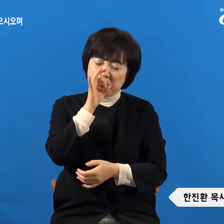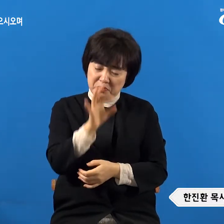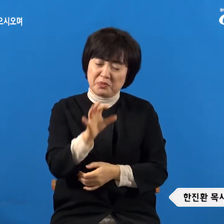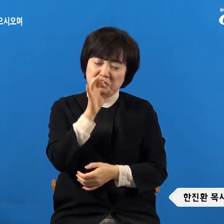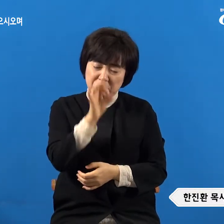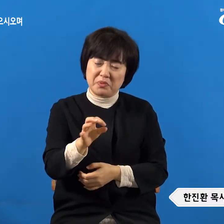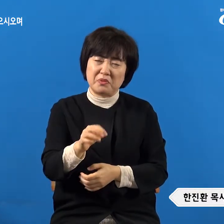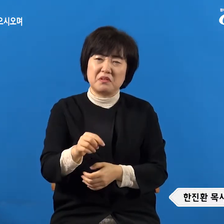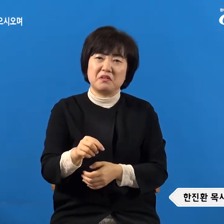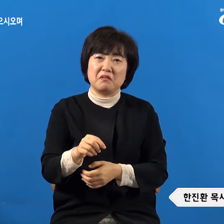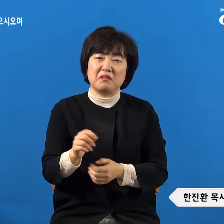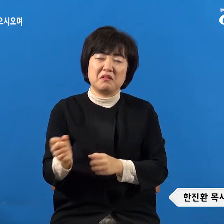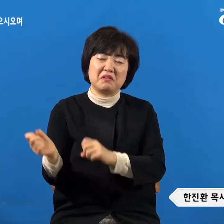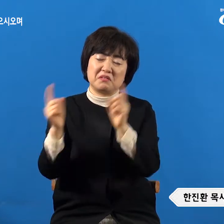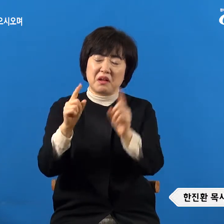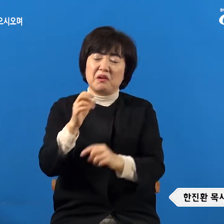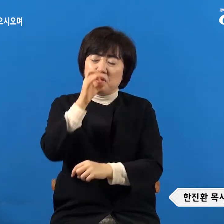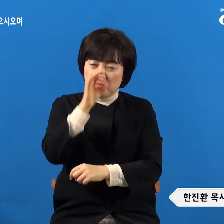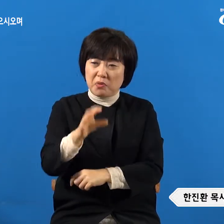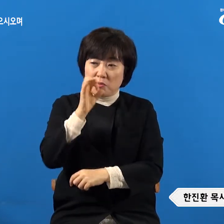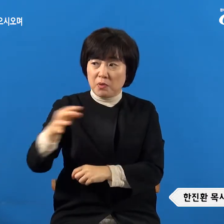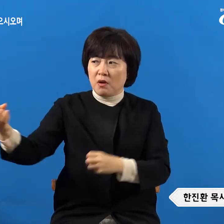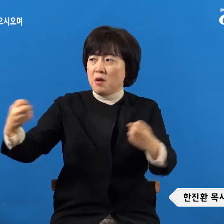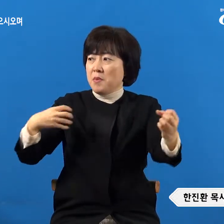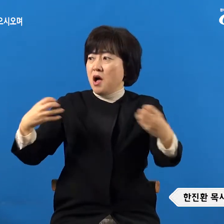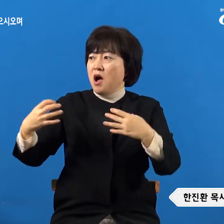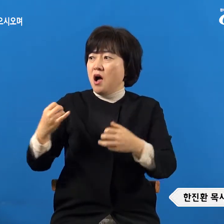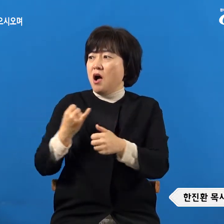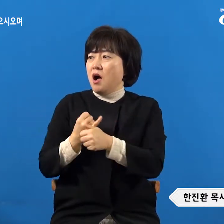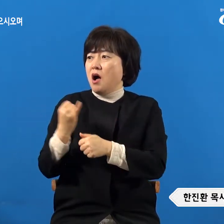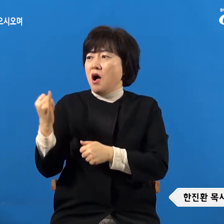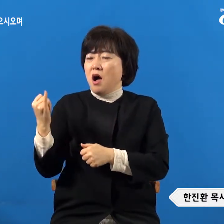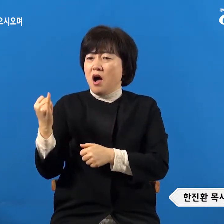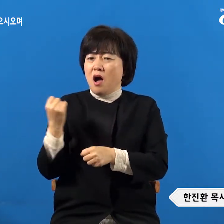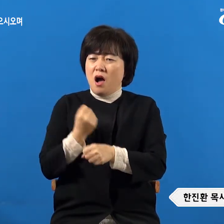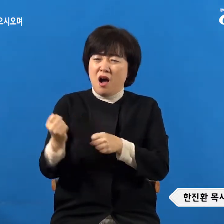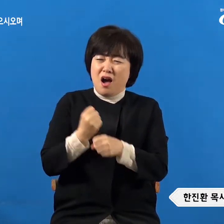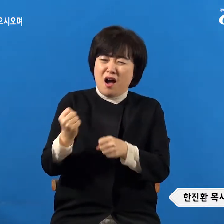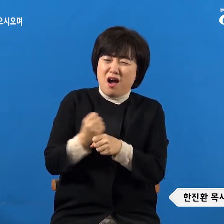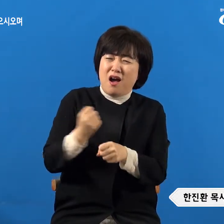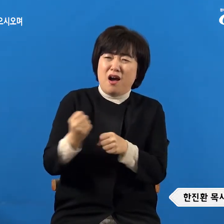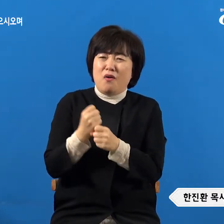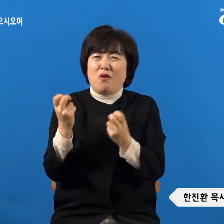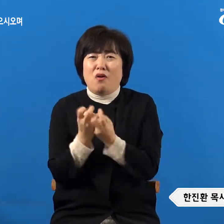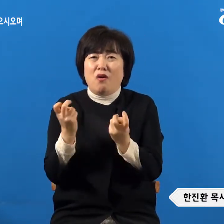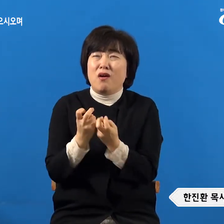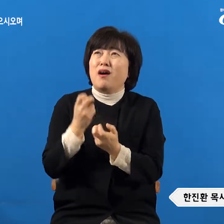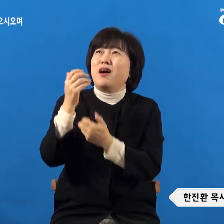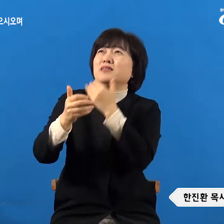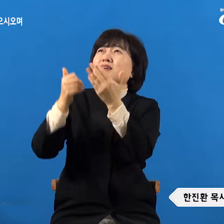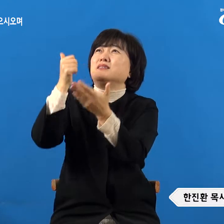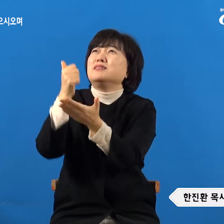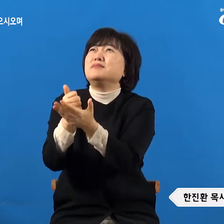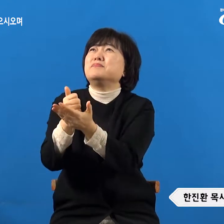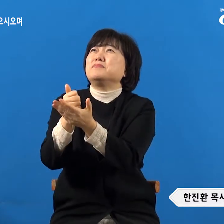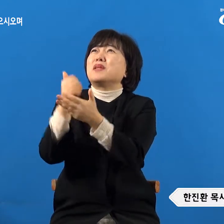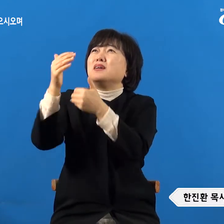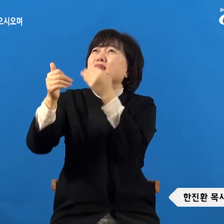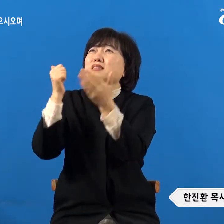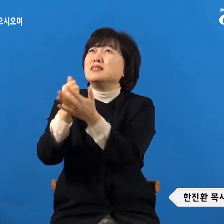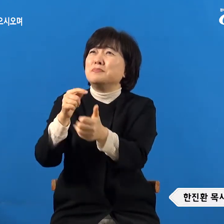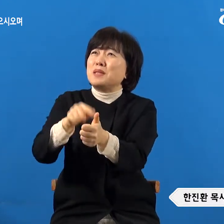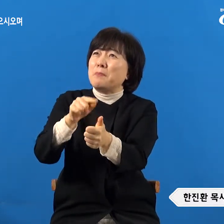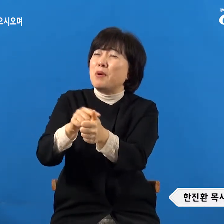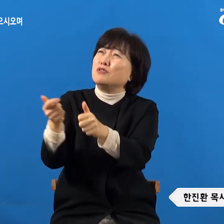너무나 청천벽력 같은 일에 이 부인이 통곡을 하면서 하나님께 매달렸습니다. 하나님,